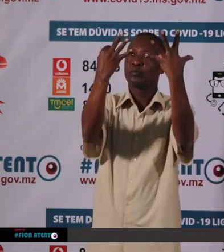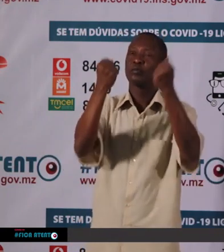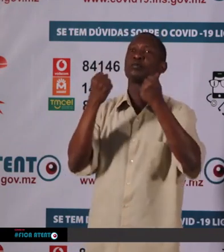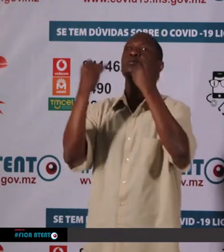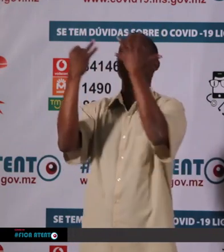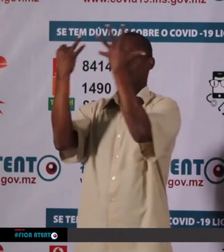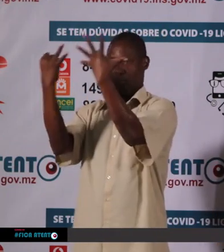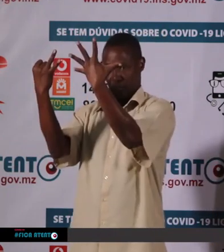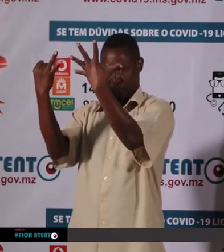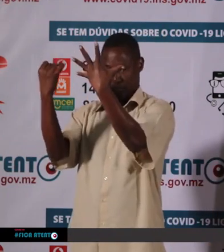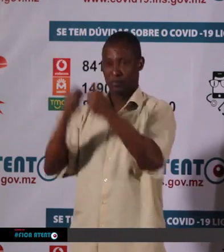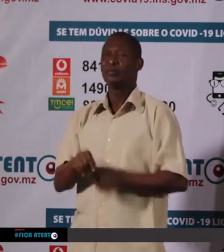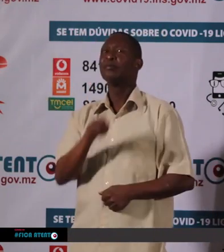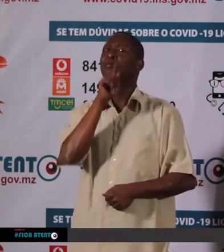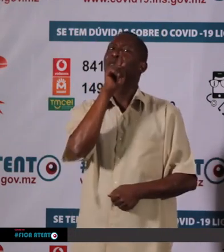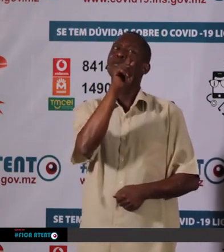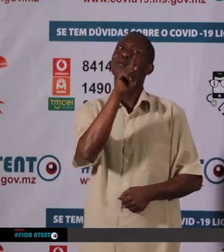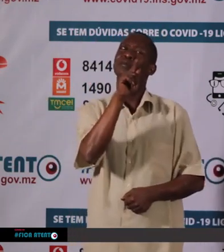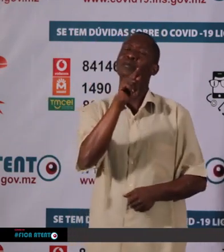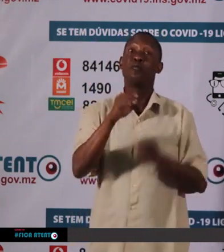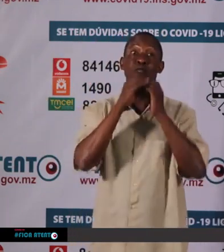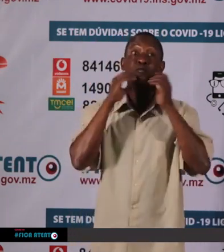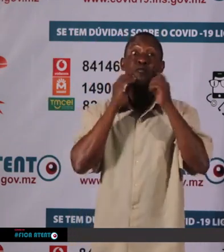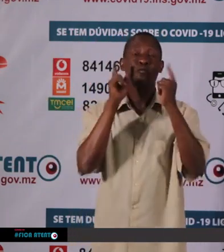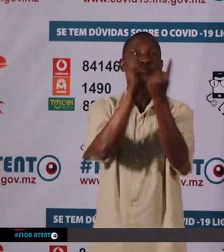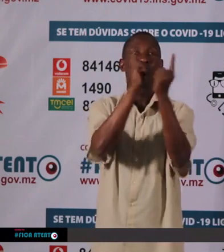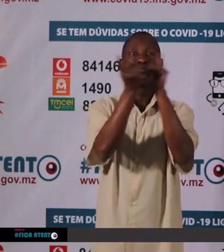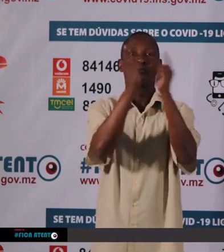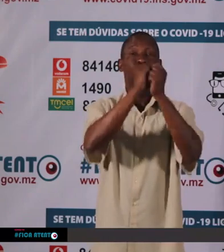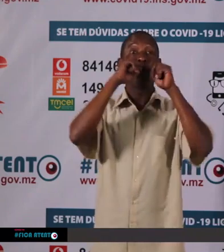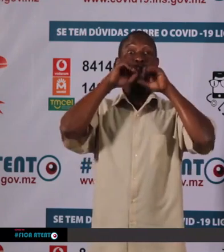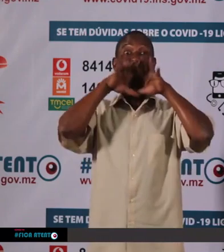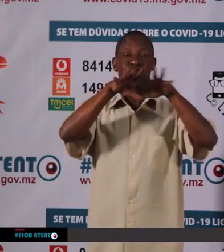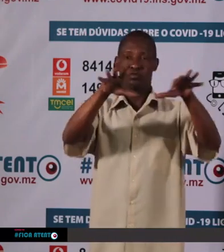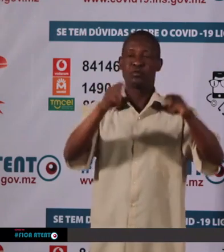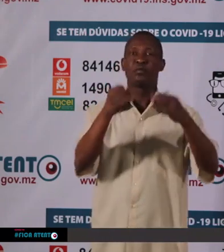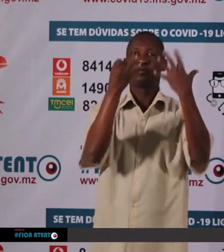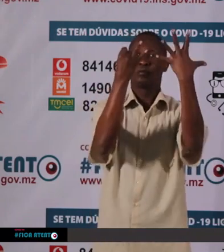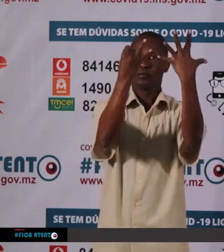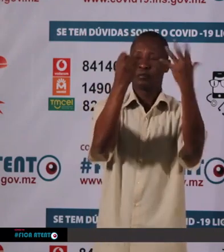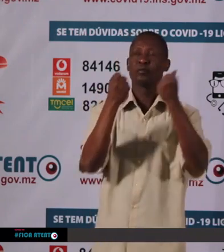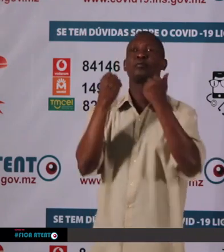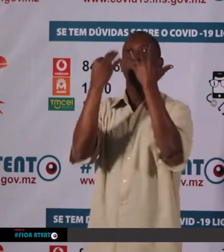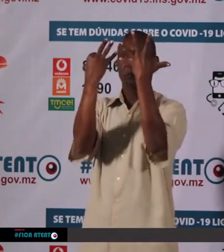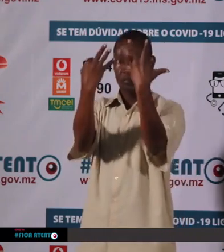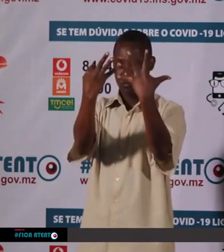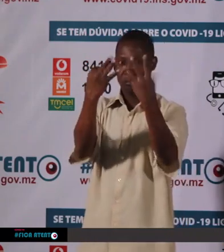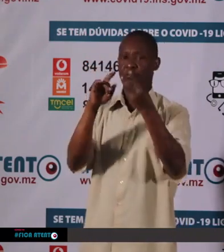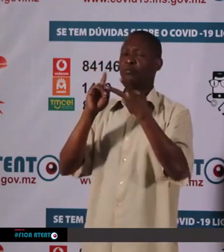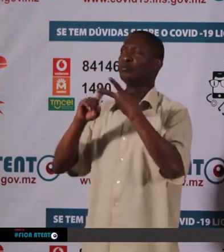sendo 78 de transmissão local e, claramente, 9 casos